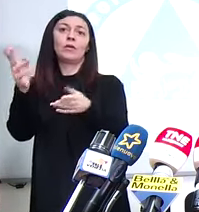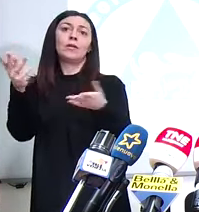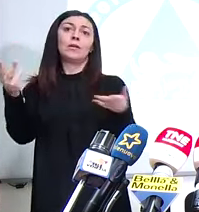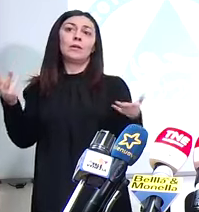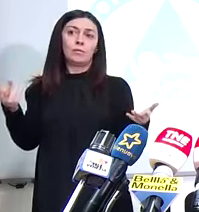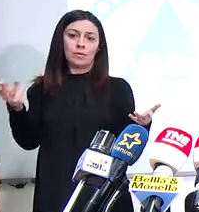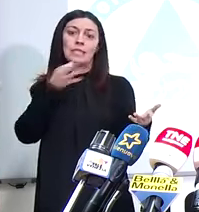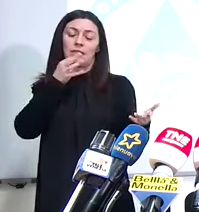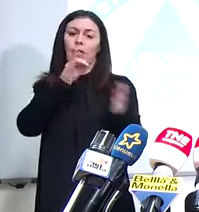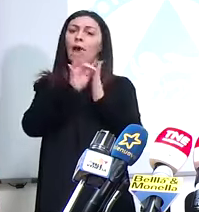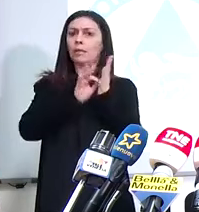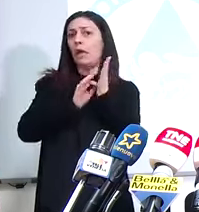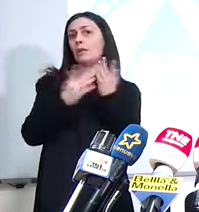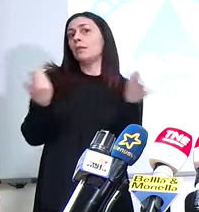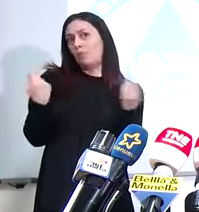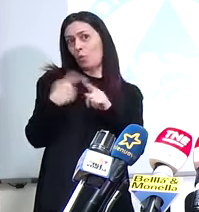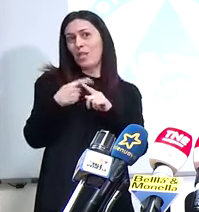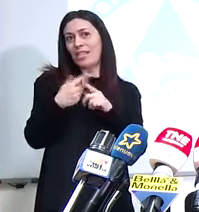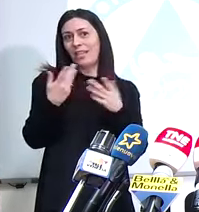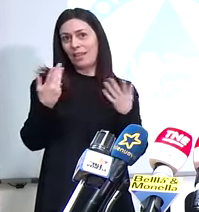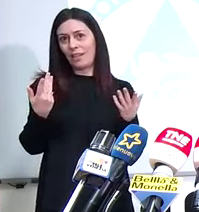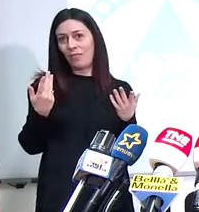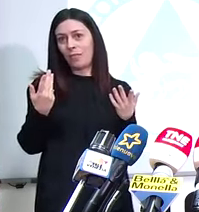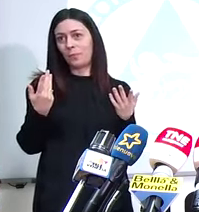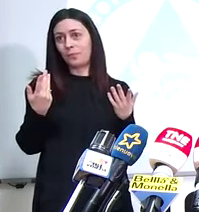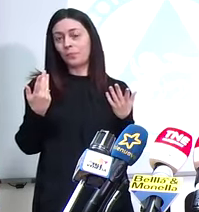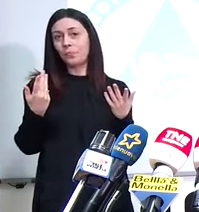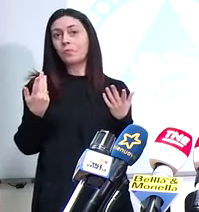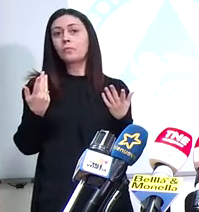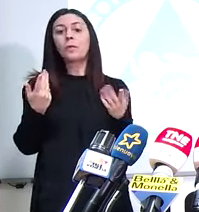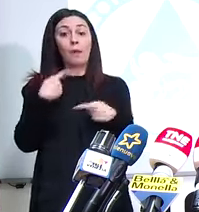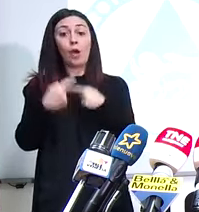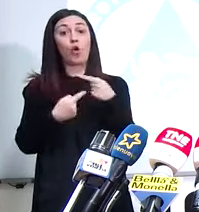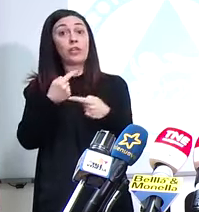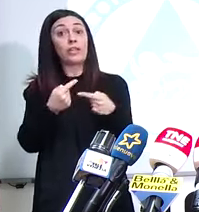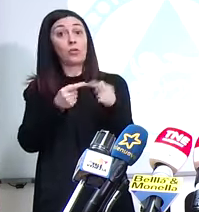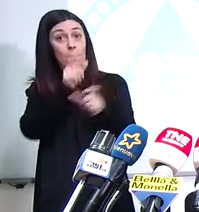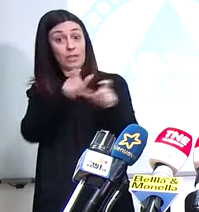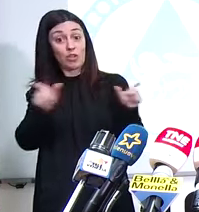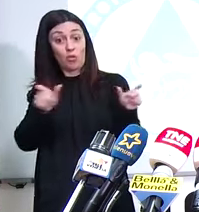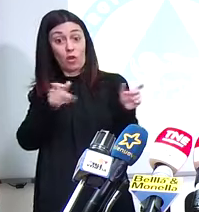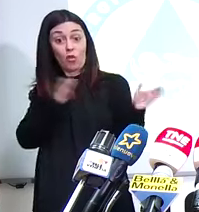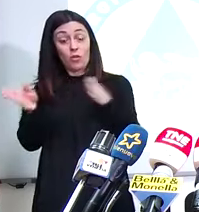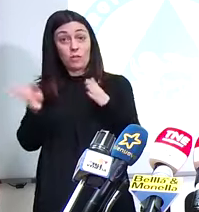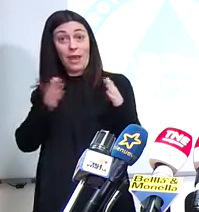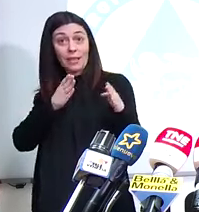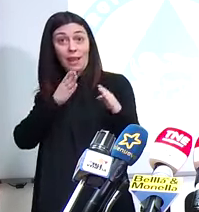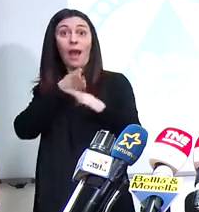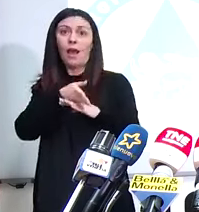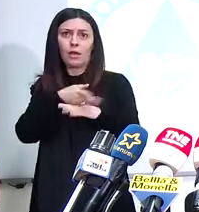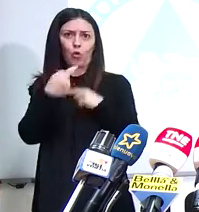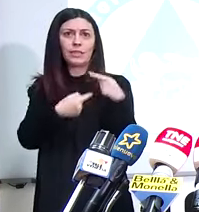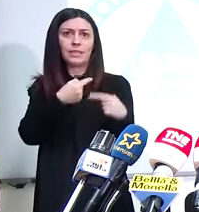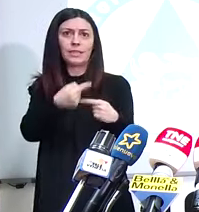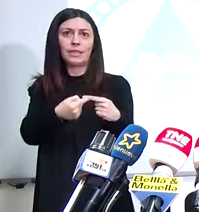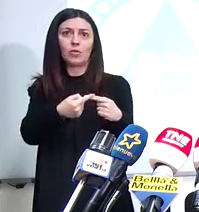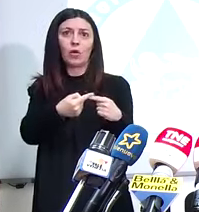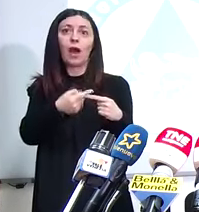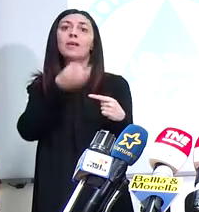più più dimissioni delle prese in carico però presenti a rigon abbiamo quindi vuol dire che nuove